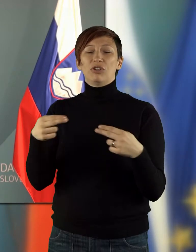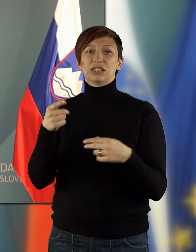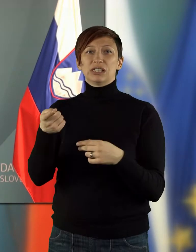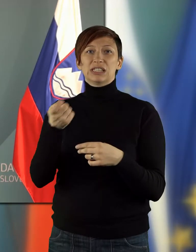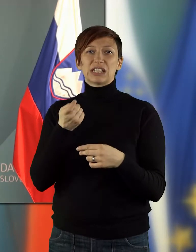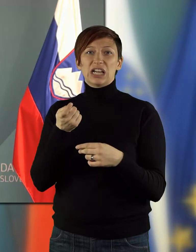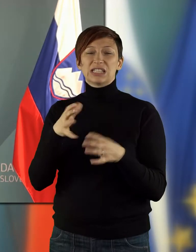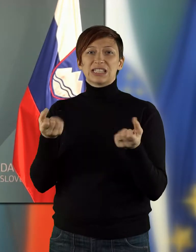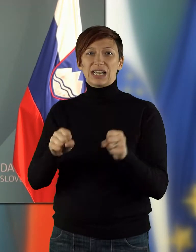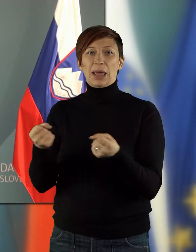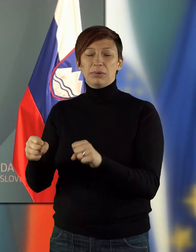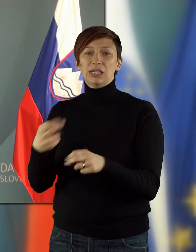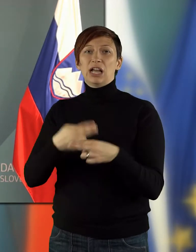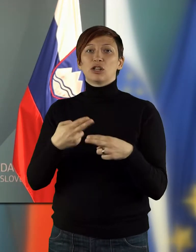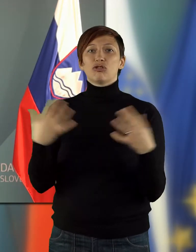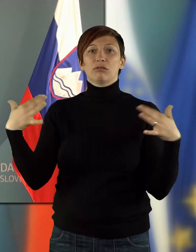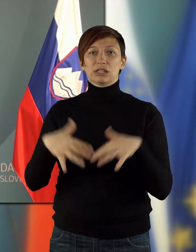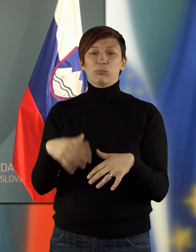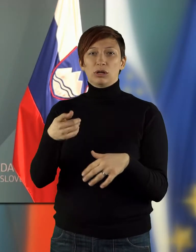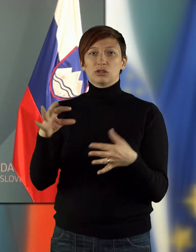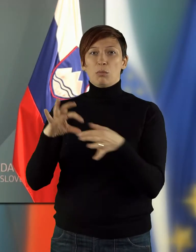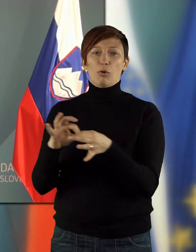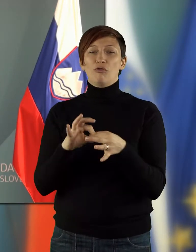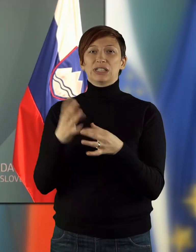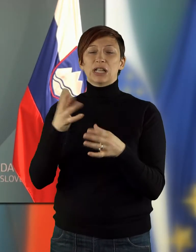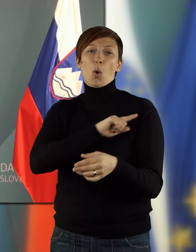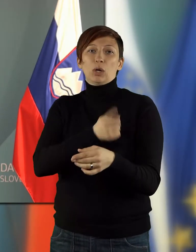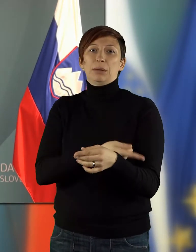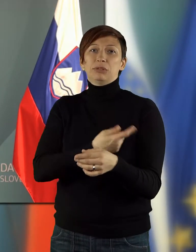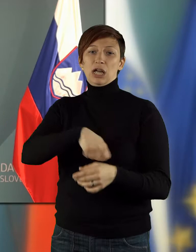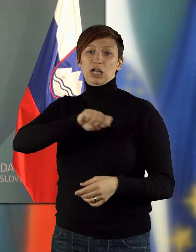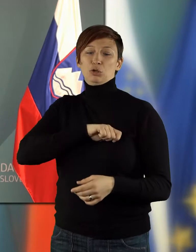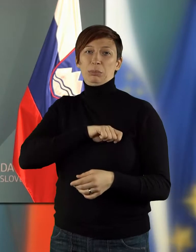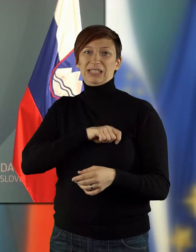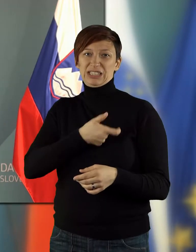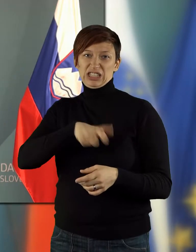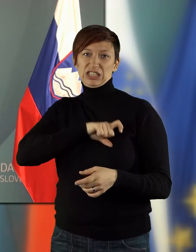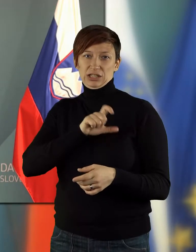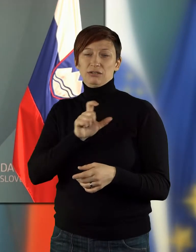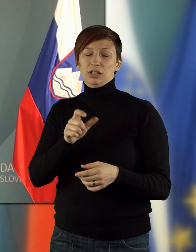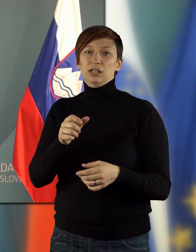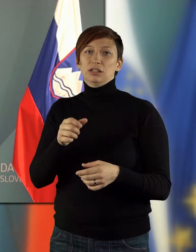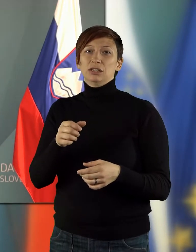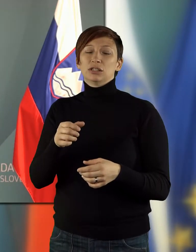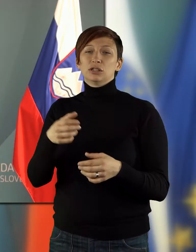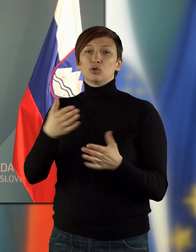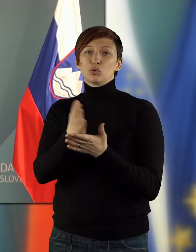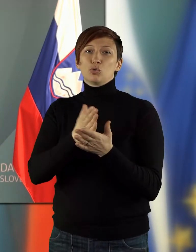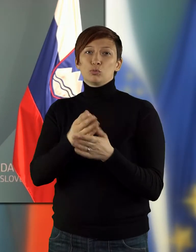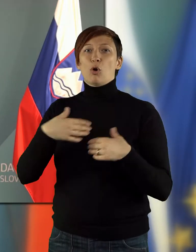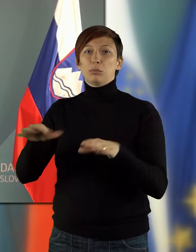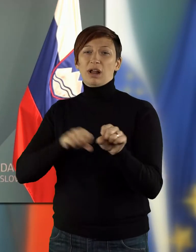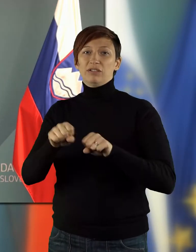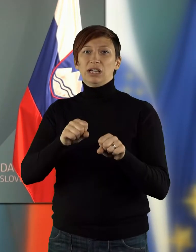sabo tudi obveznosti, ki izhajajo iz sklepov državnega zbora, ki se nanašajo predvsem na ukrepitev inšpekcijskih služb, sklepov